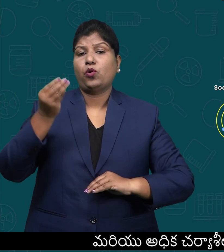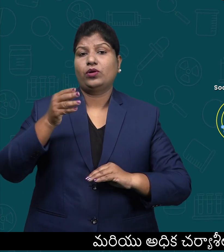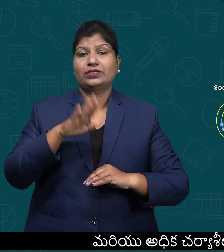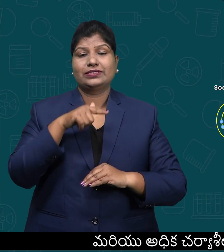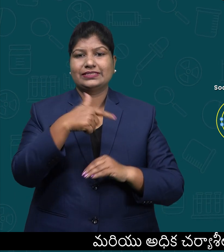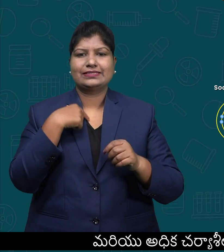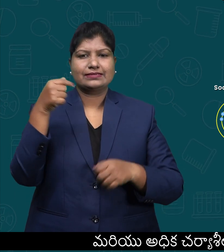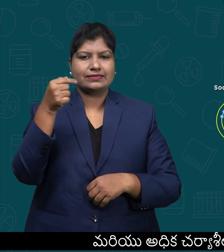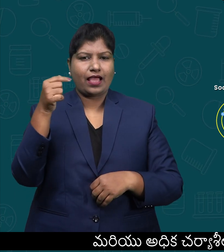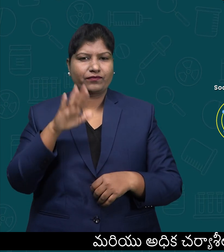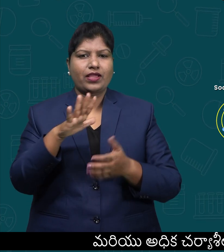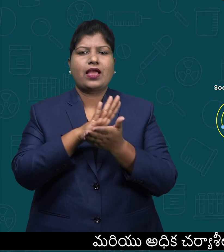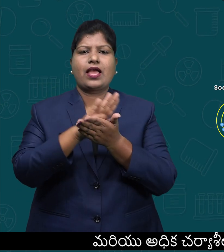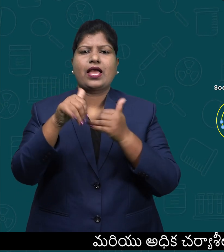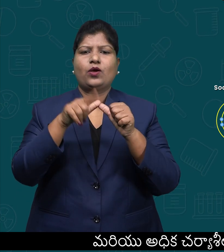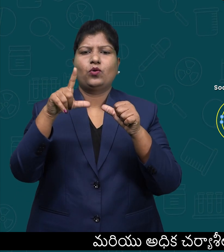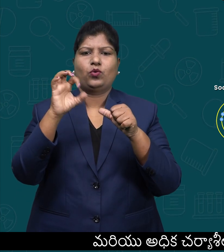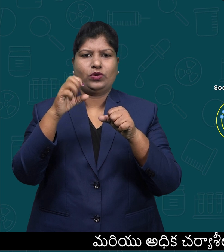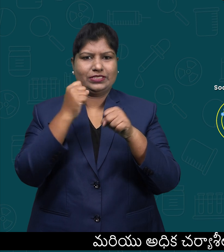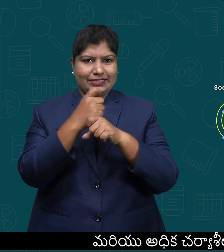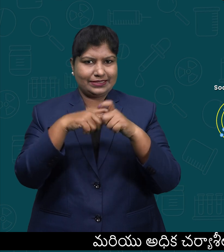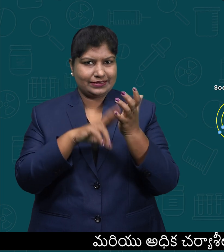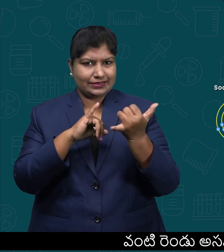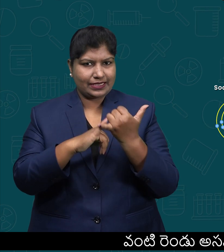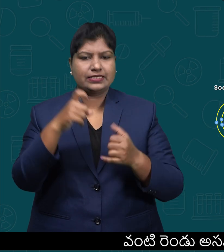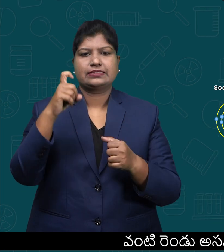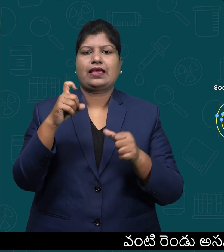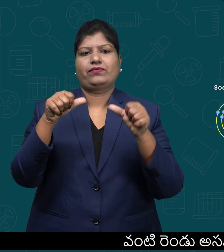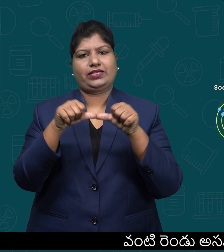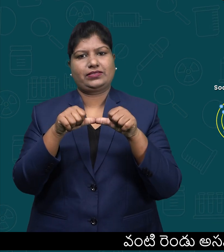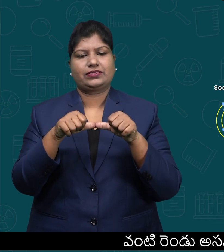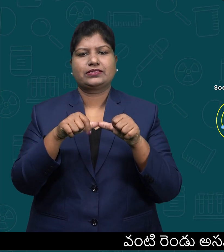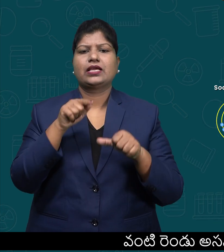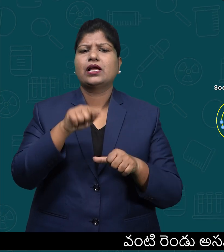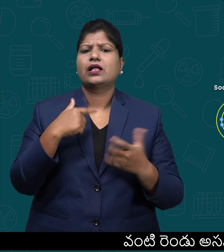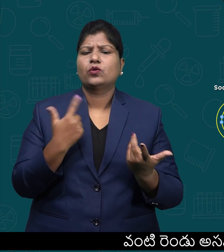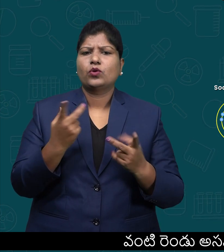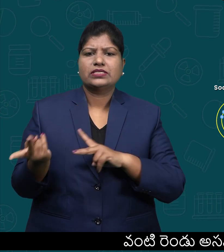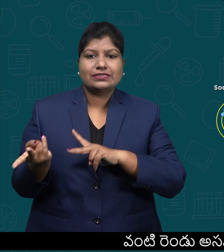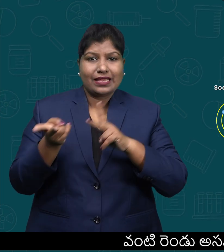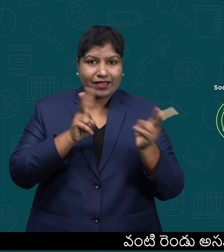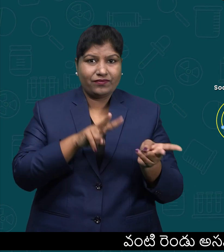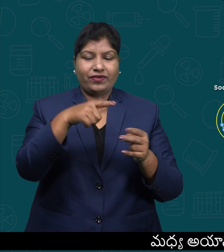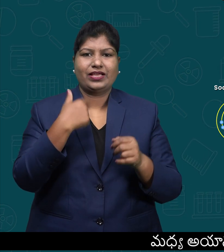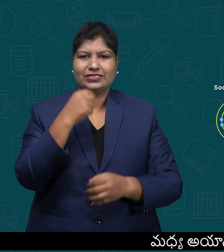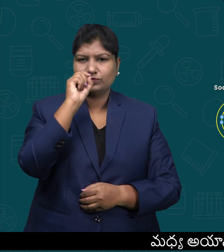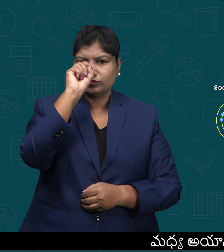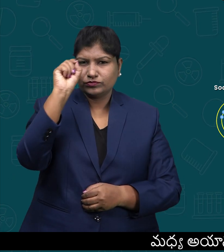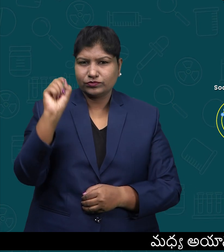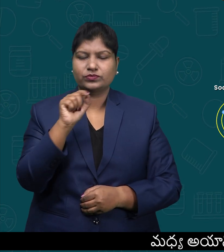మెటల్స్ హాలోజన్లు 7A వంటి 2 అసమాన మూలకాల పరమాణువుల మధ్య